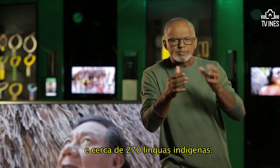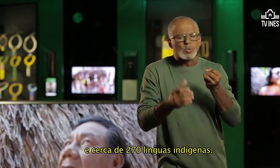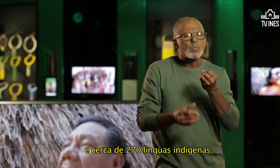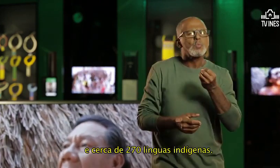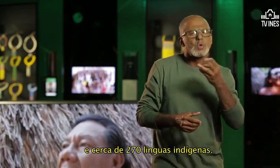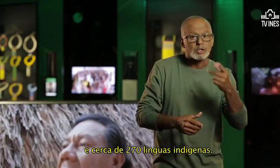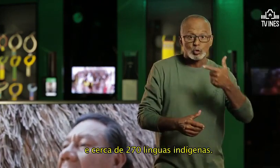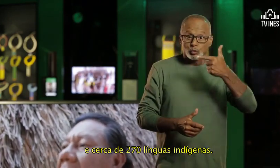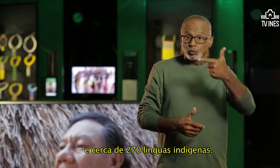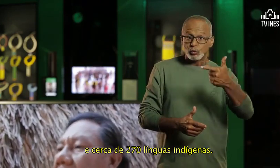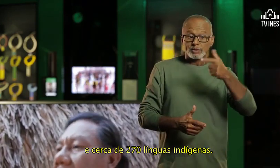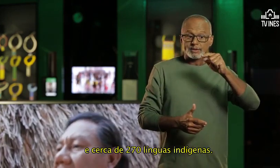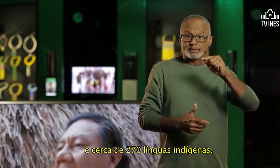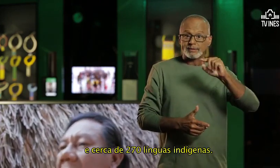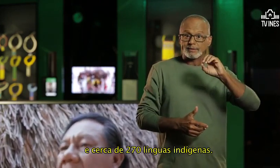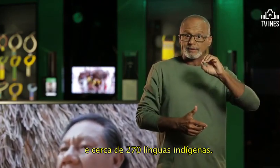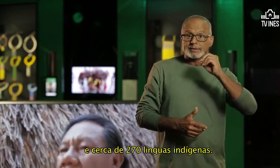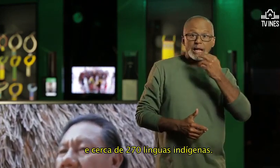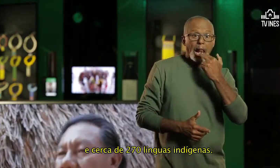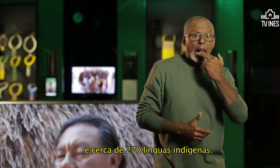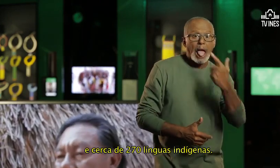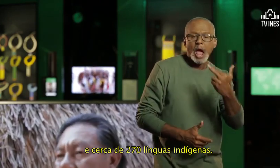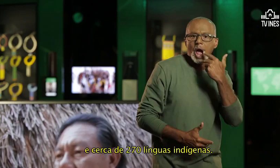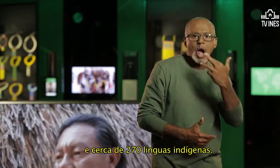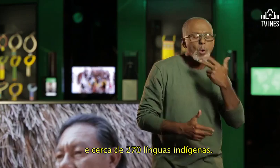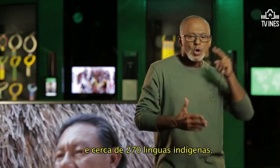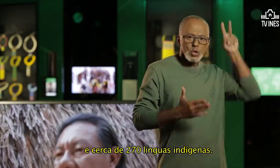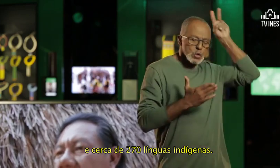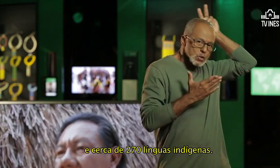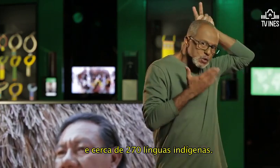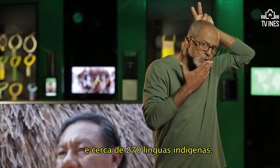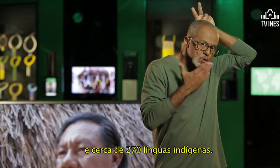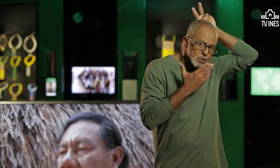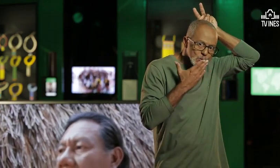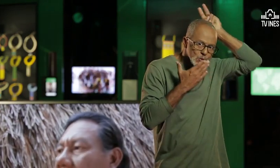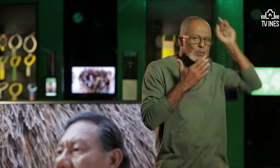E cerca de 270 línguas indígenas.